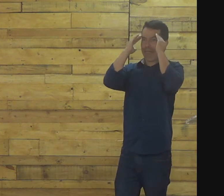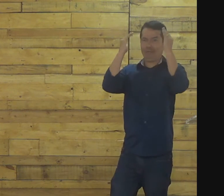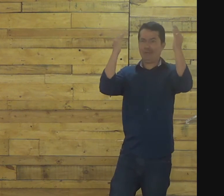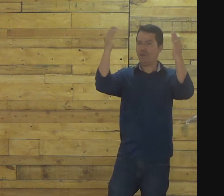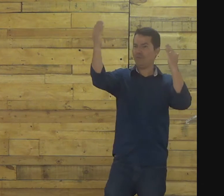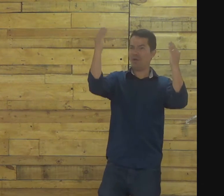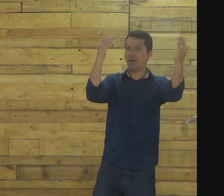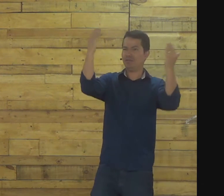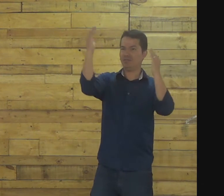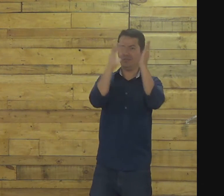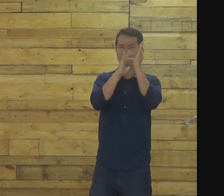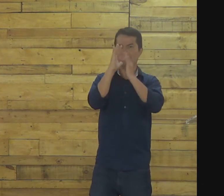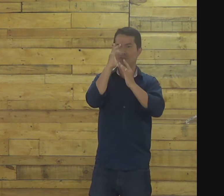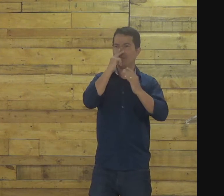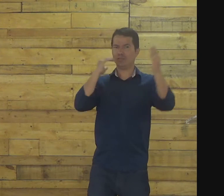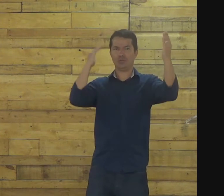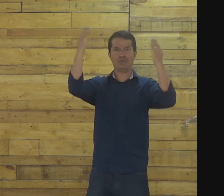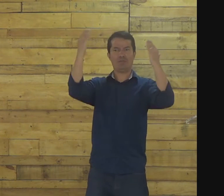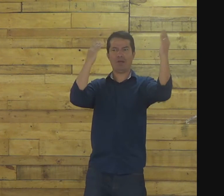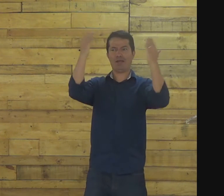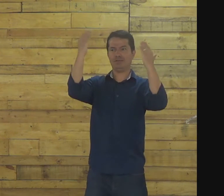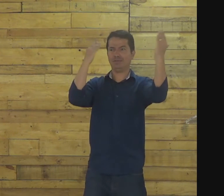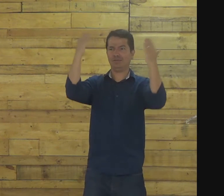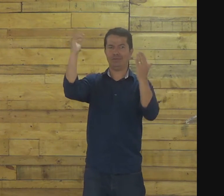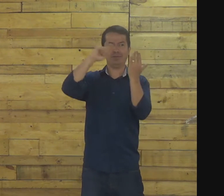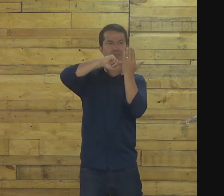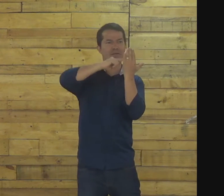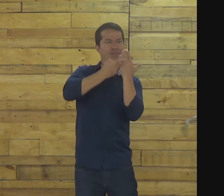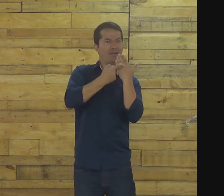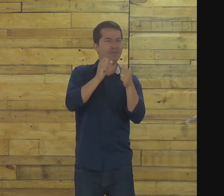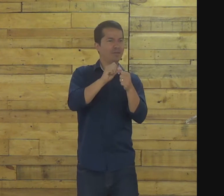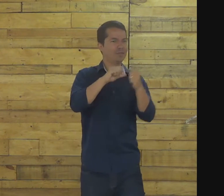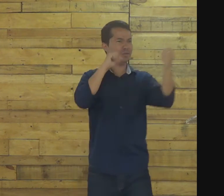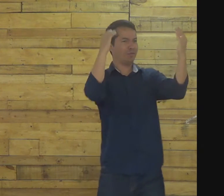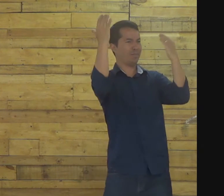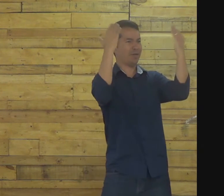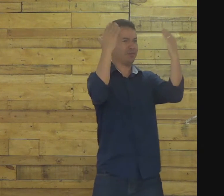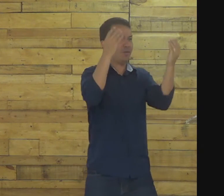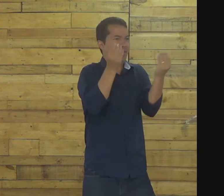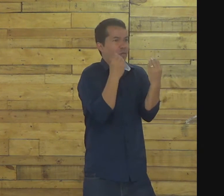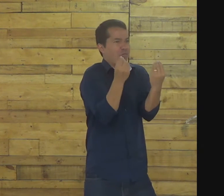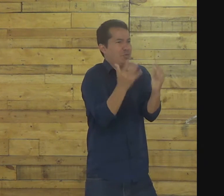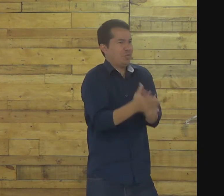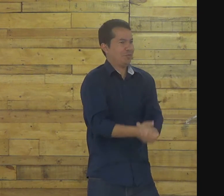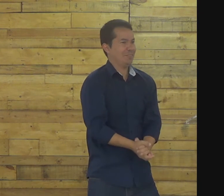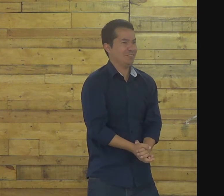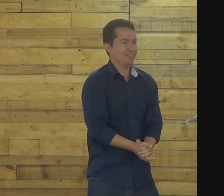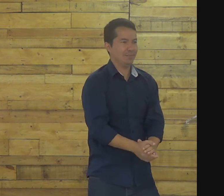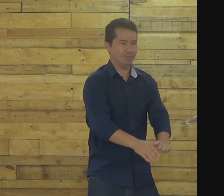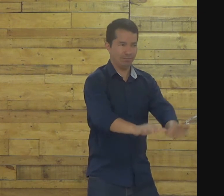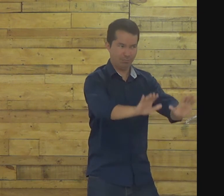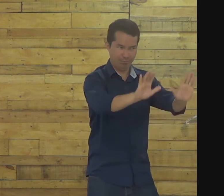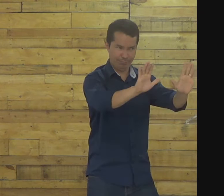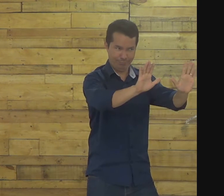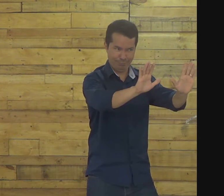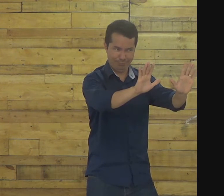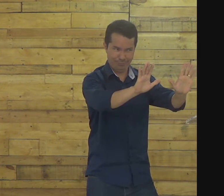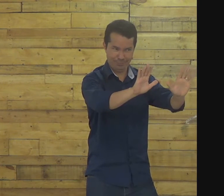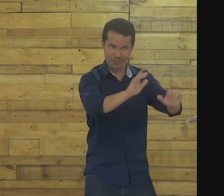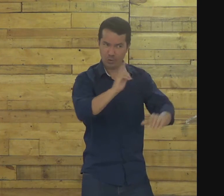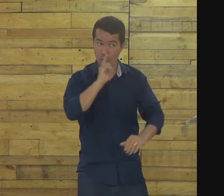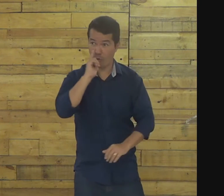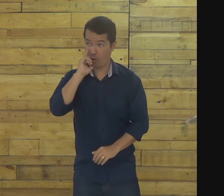sou a candeia, mas é porque eu não entendi o que Jesus estava dizendo. Jesus estava fazendo uma comparação, era uma espécie de